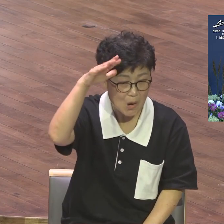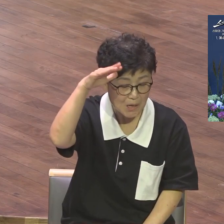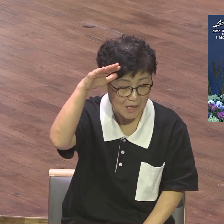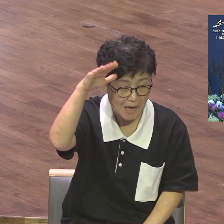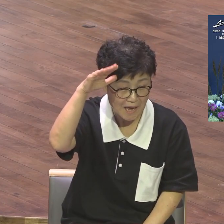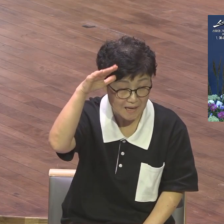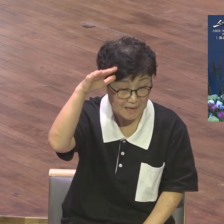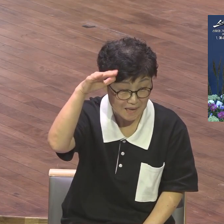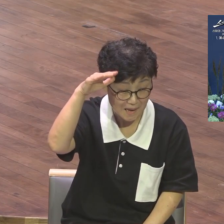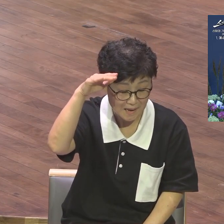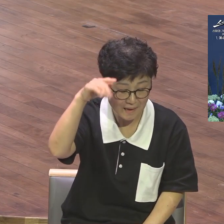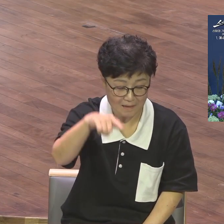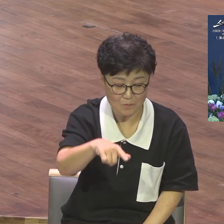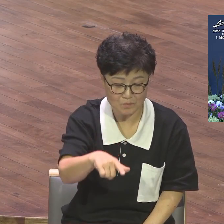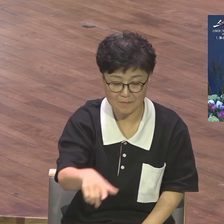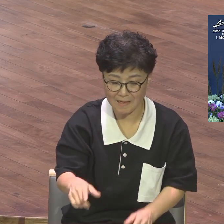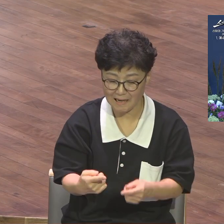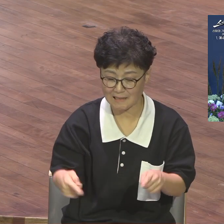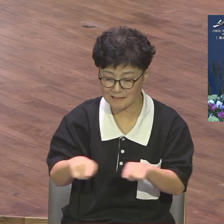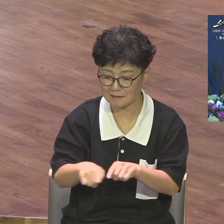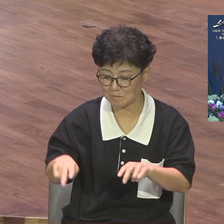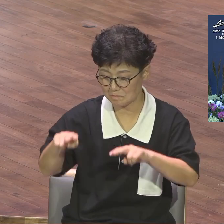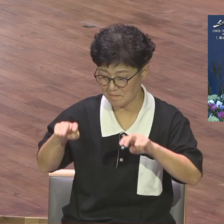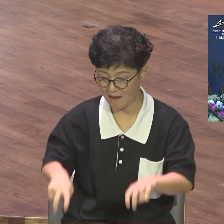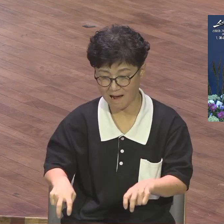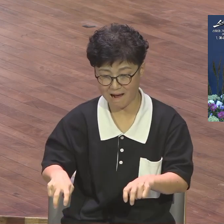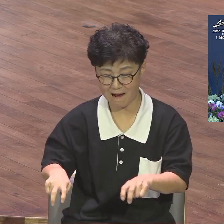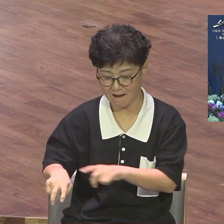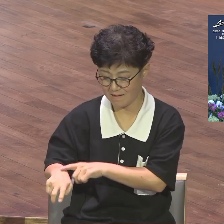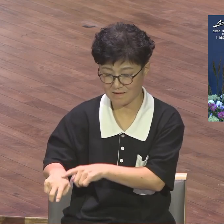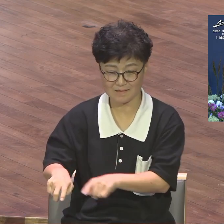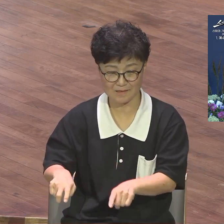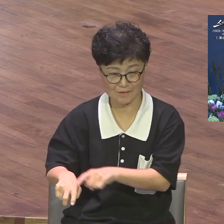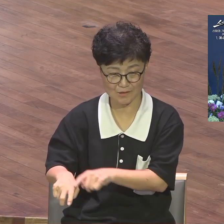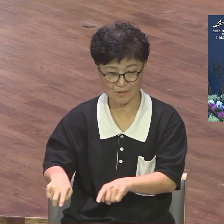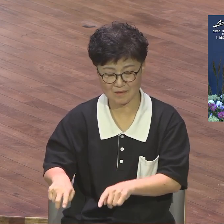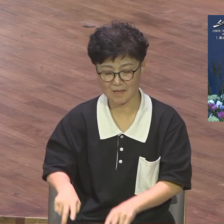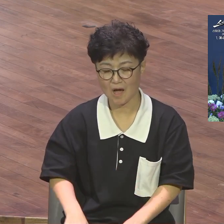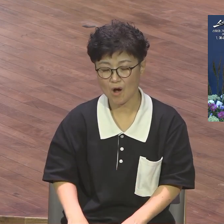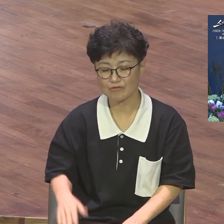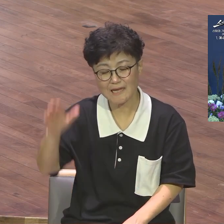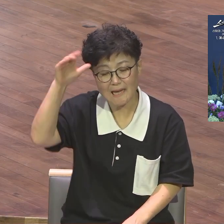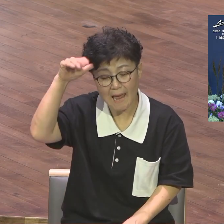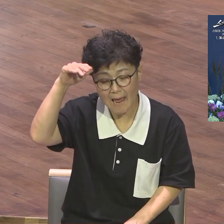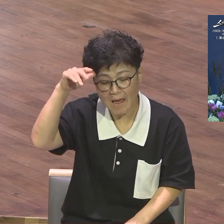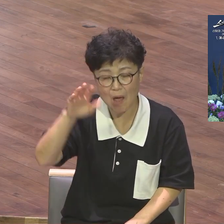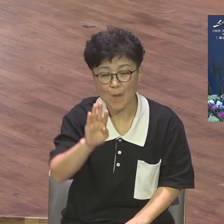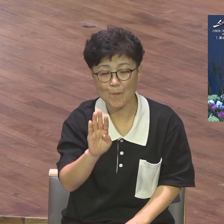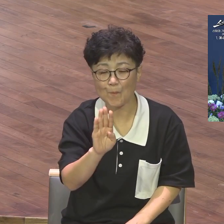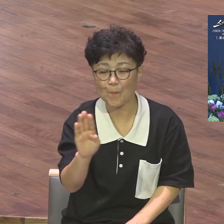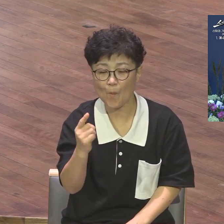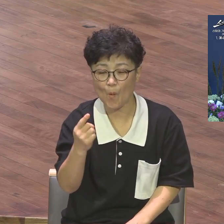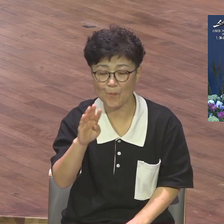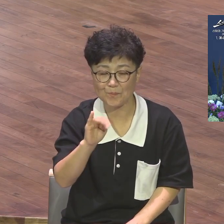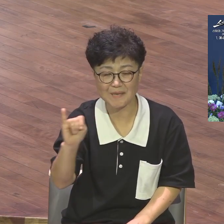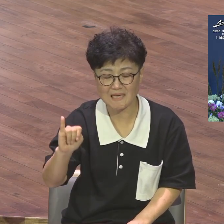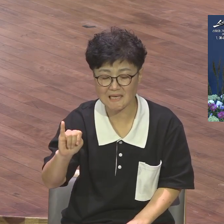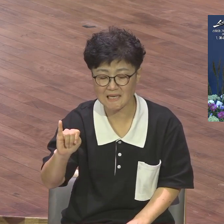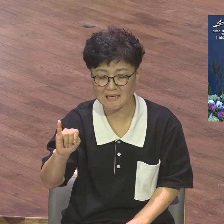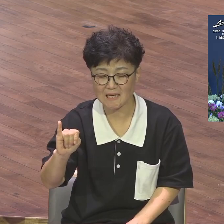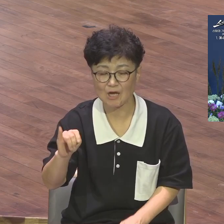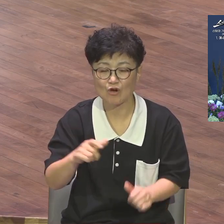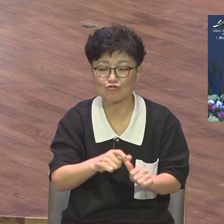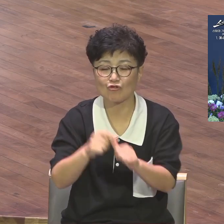해주세요. 같이 천국 가게 해주세요. 아, 거기다가 영혼이 없어 뭐하는 거야 이런 말 하면 이분 시험 드실까 봐 제가 차마 그 말은